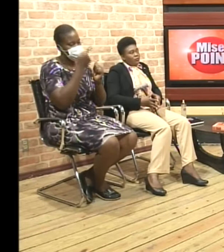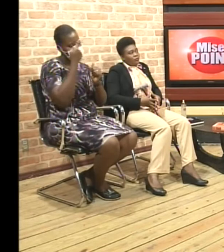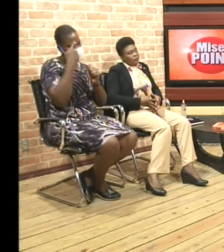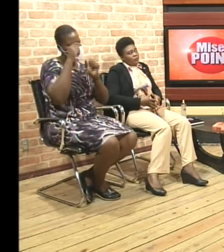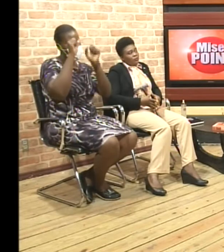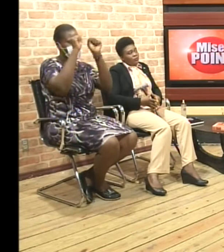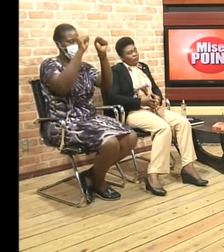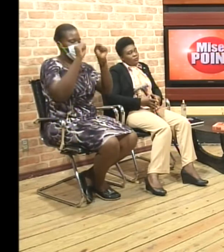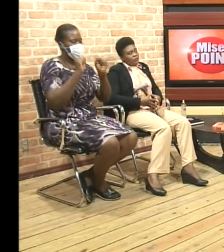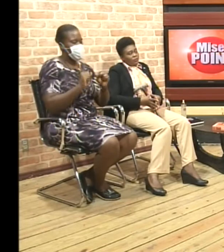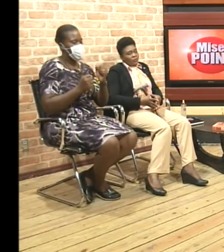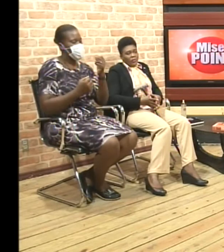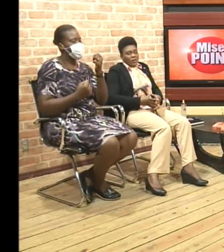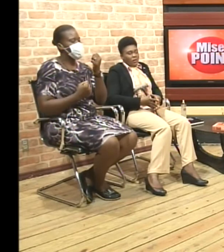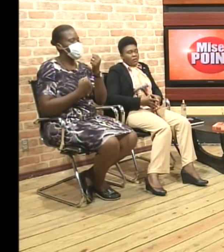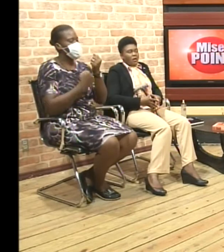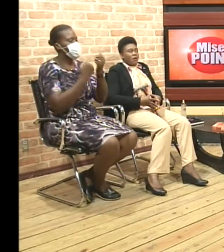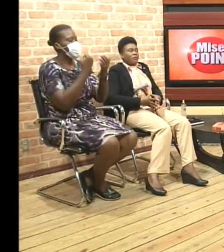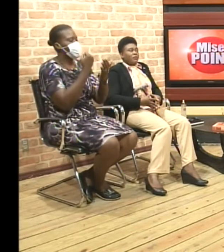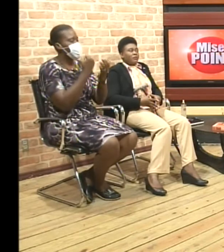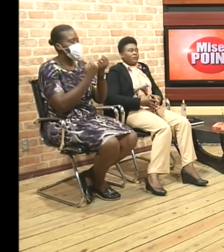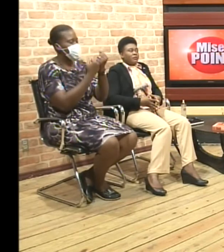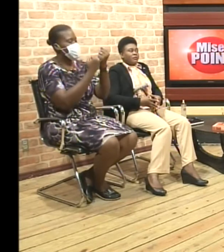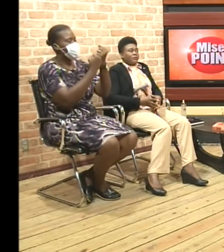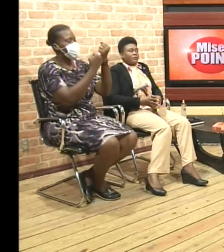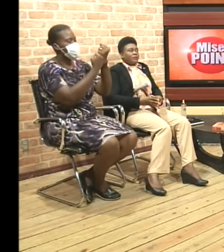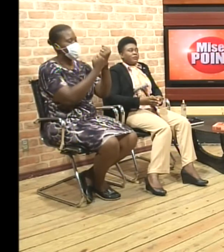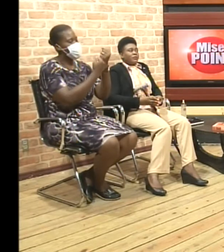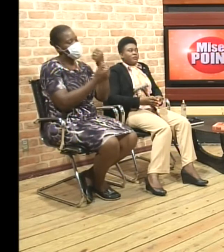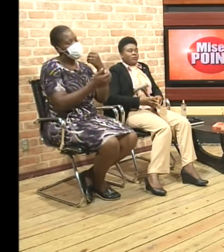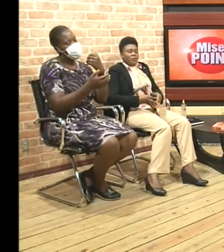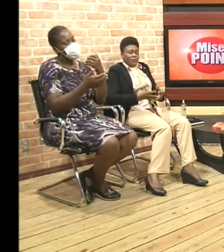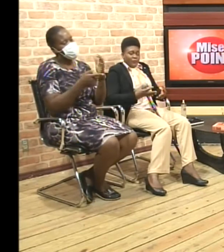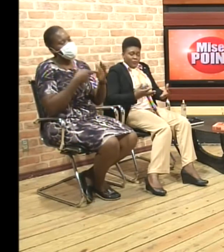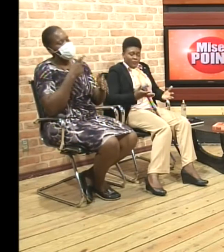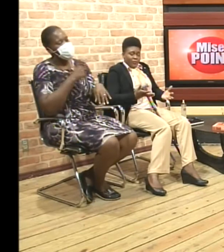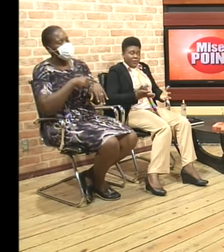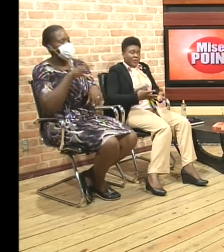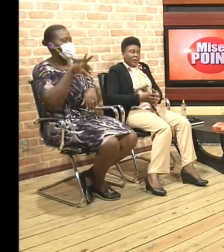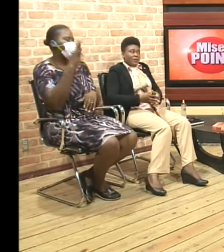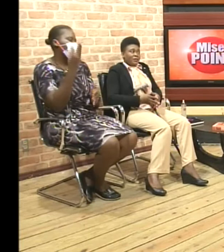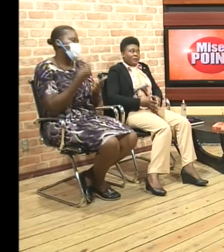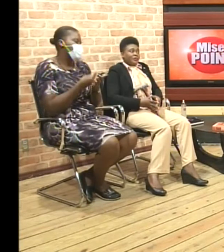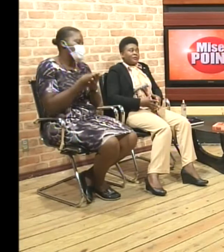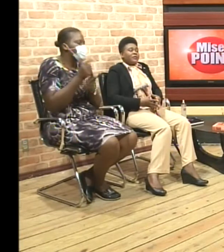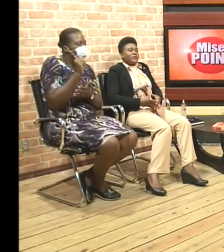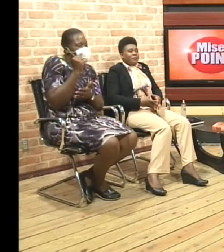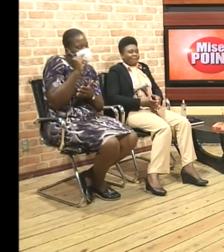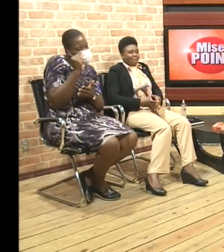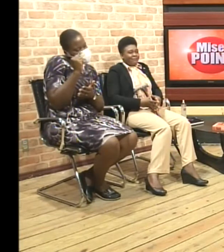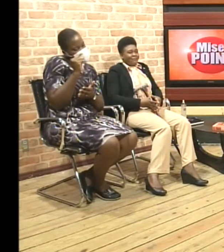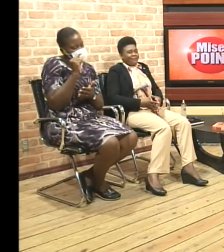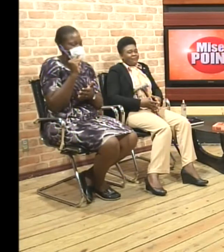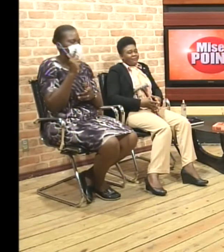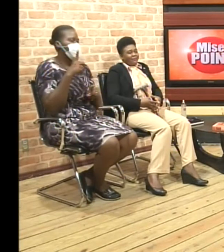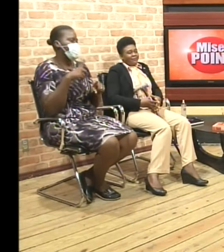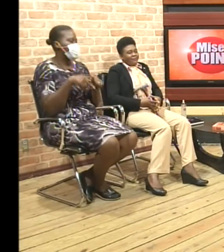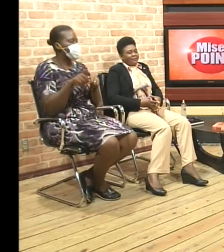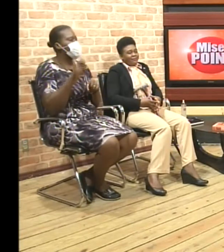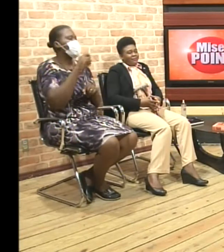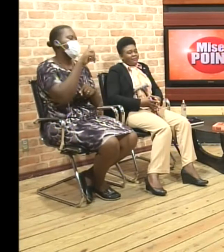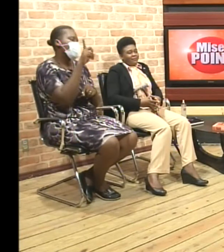obligé venir dans BSF là pour venir pour un petit chouchou parfois venir il va me faire pour eux-mêmes, il tourne bredouille. Est-ce que de